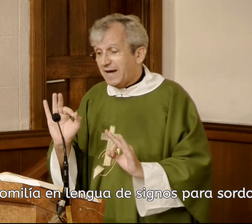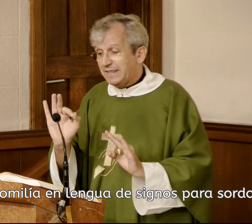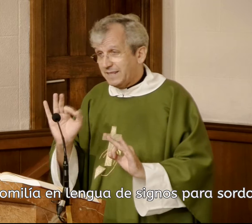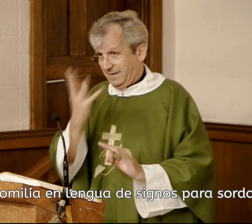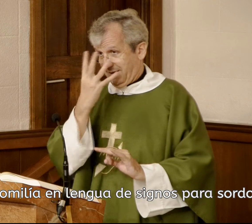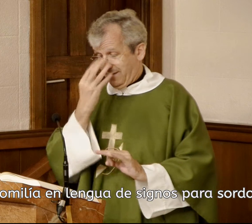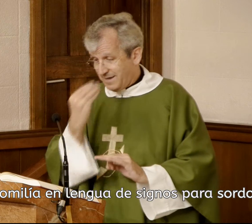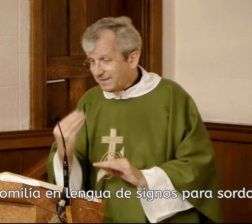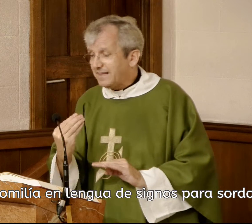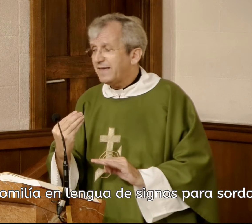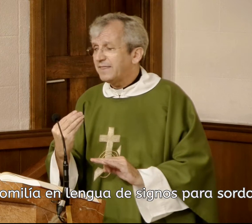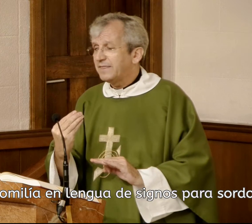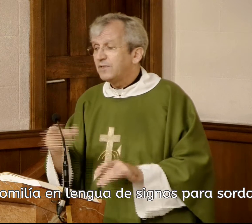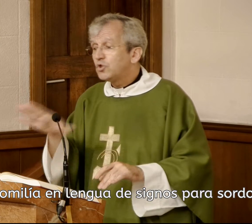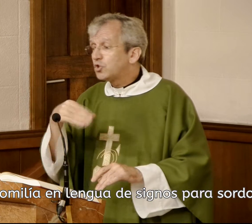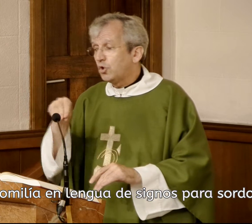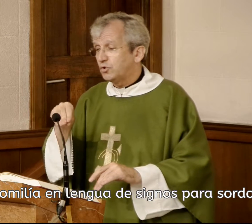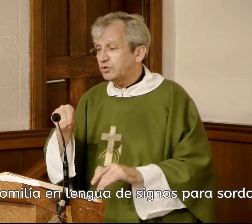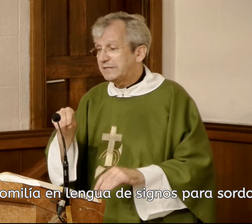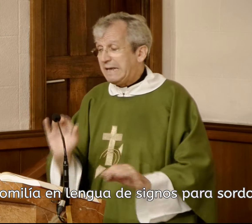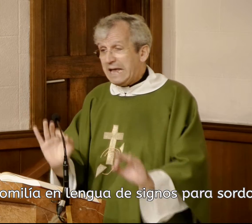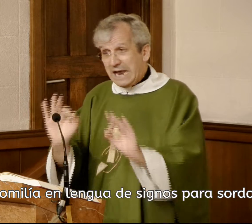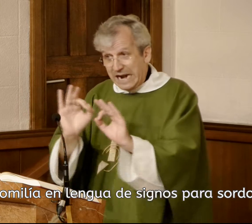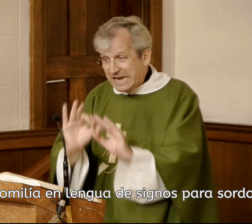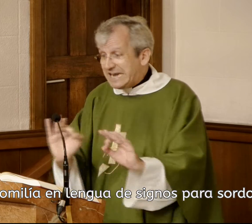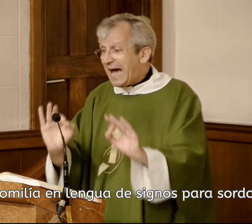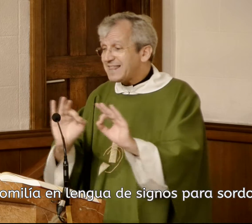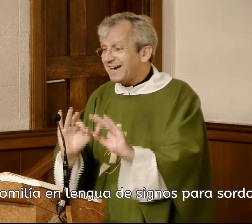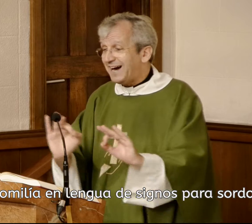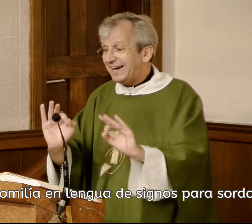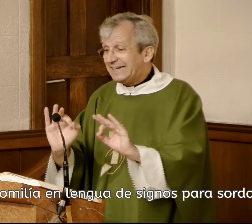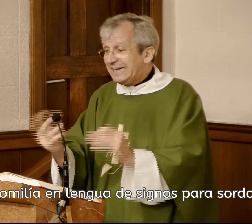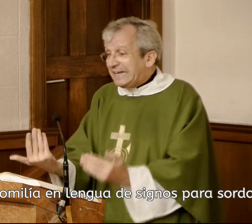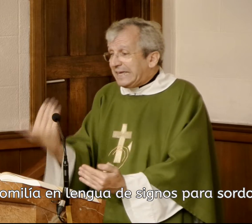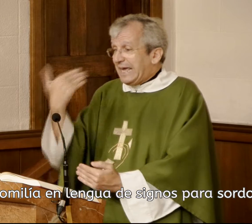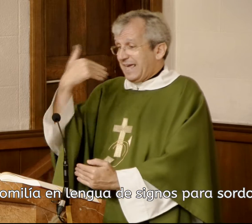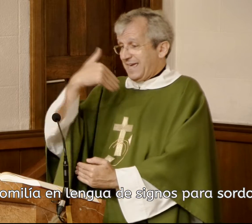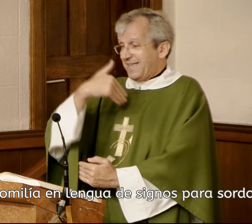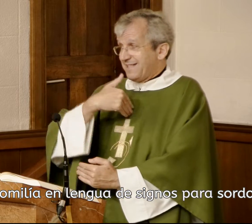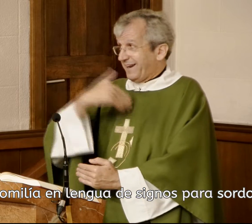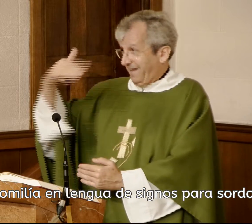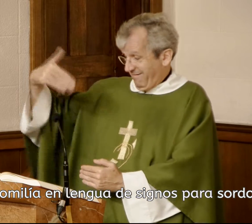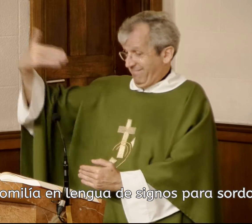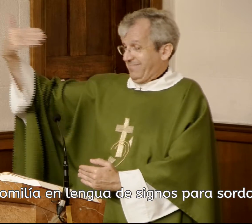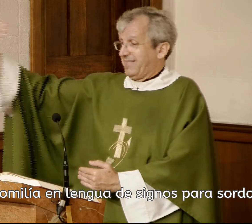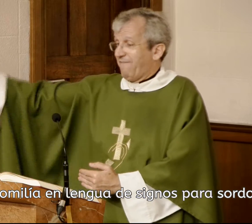escuchad y entended todos. Nada que entre de